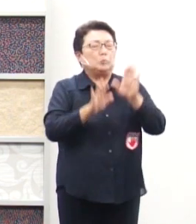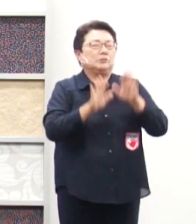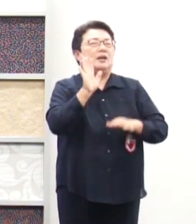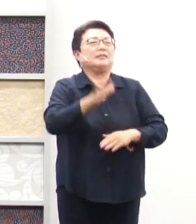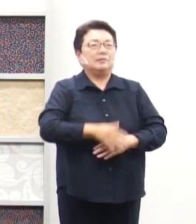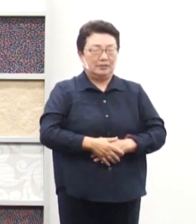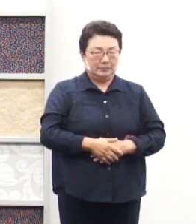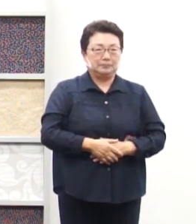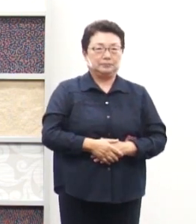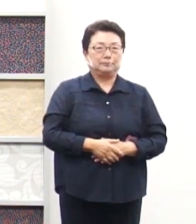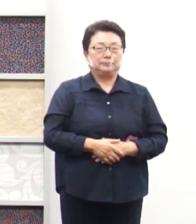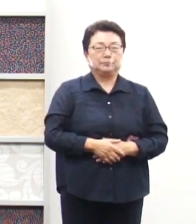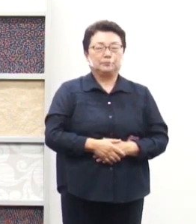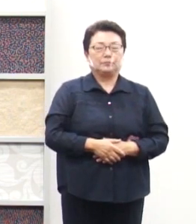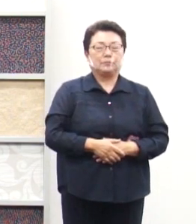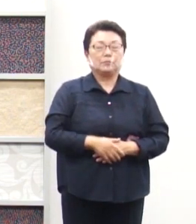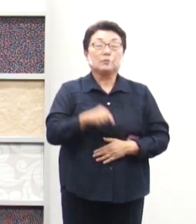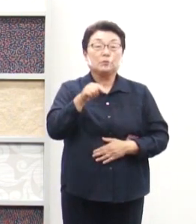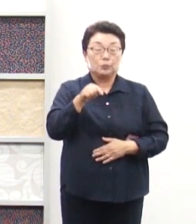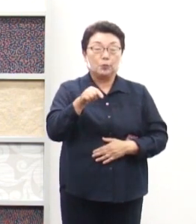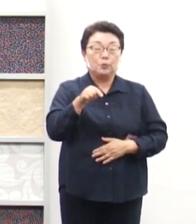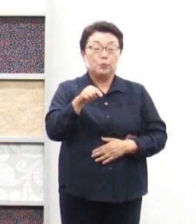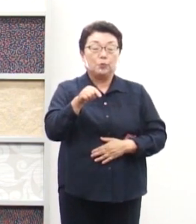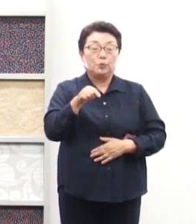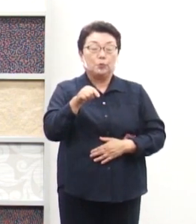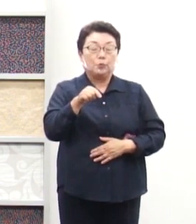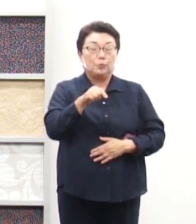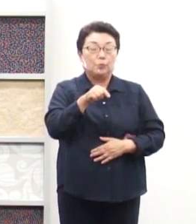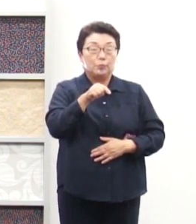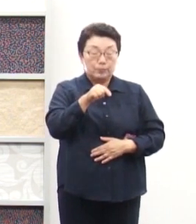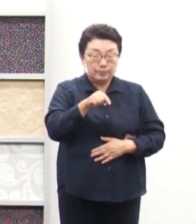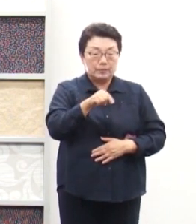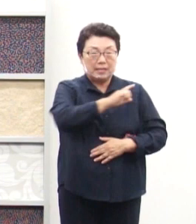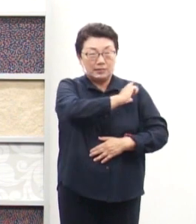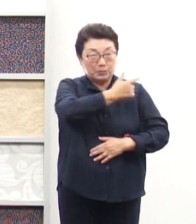。でそれらから